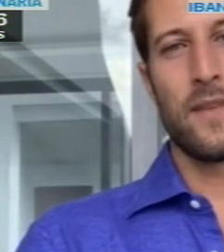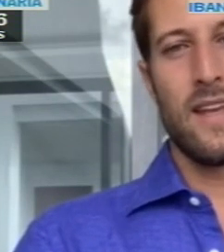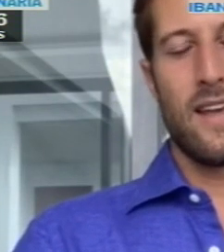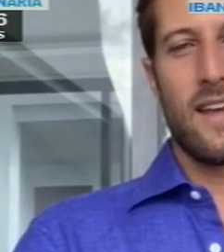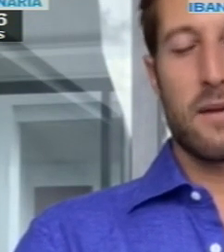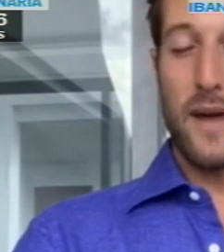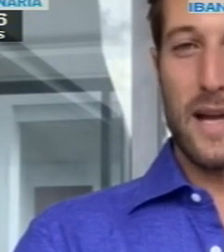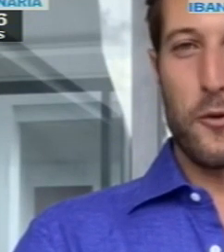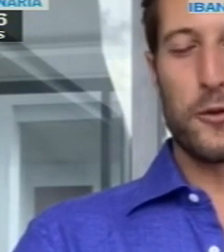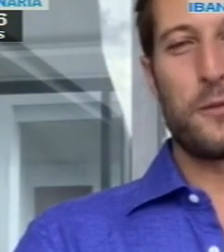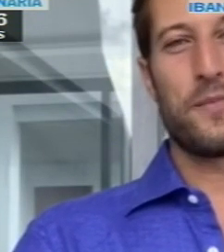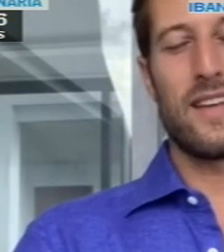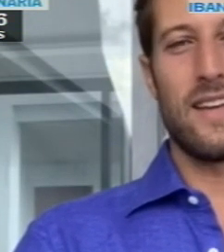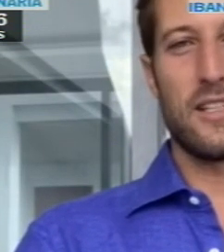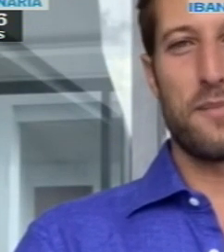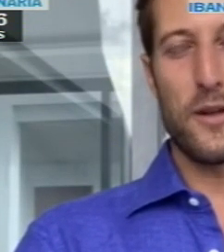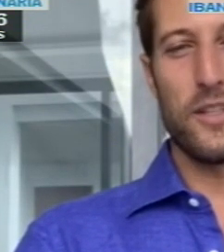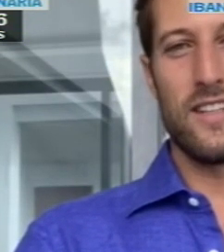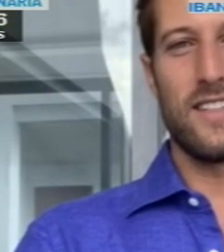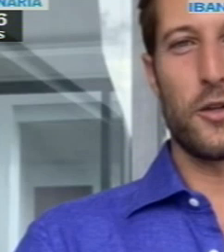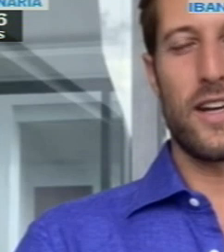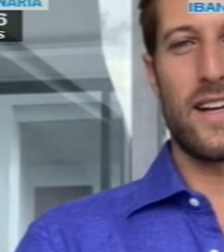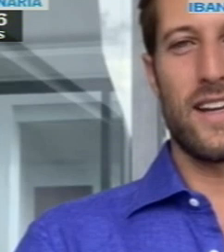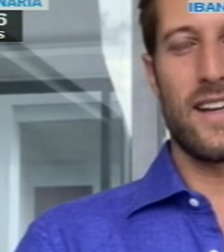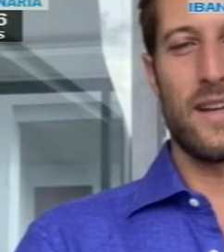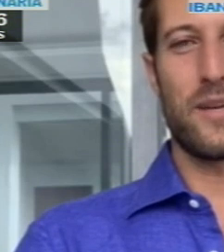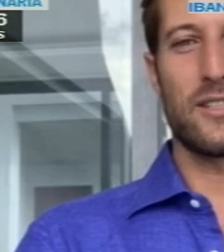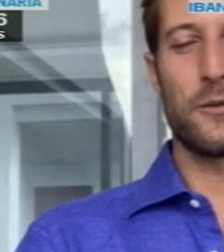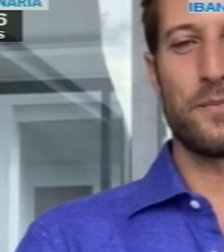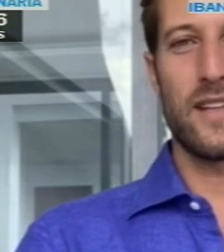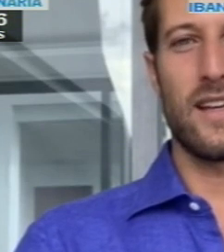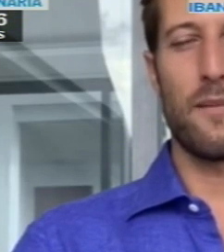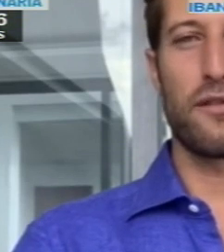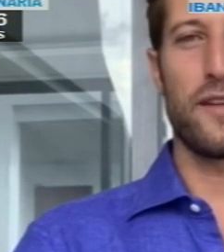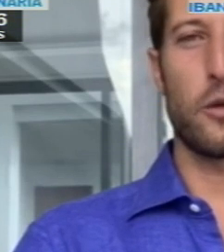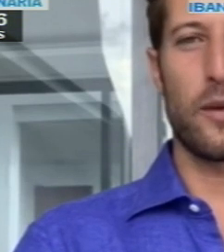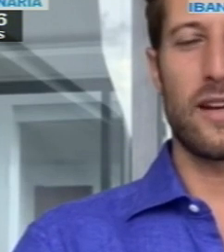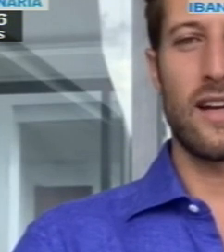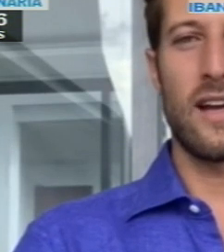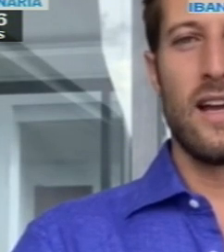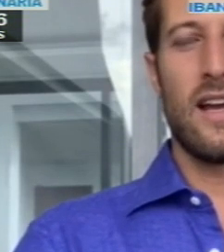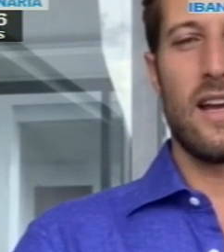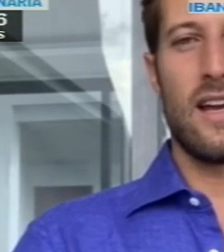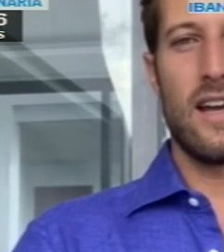Italia. Qui manca molto e spero di tornare presto. Approfitto